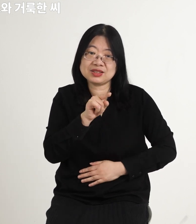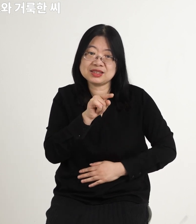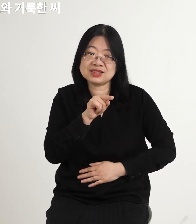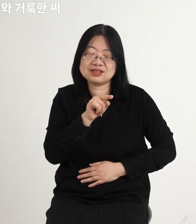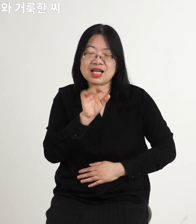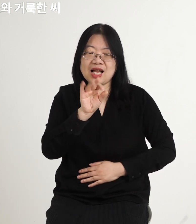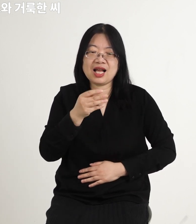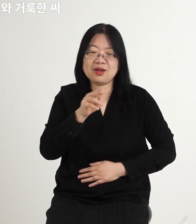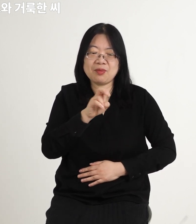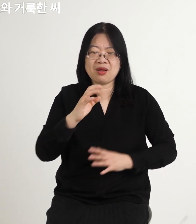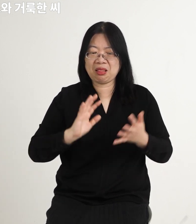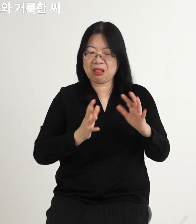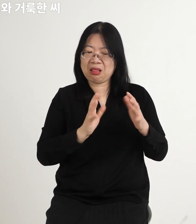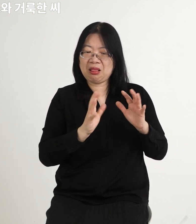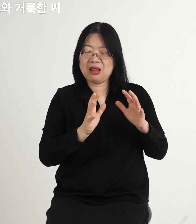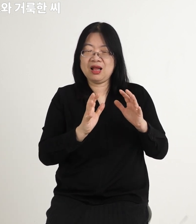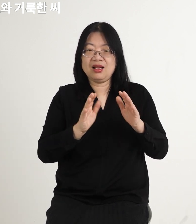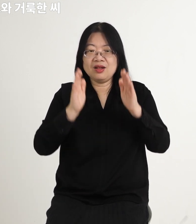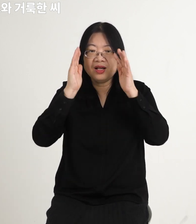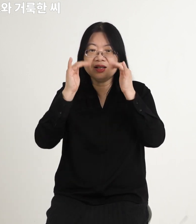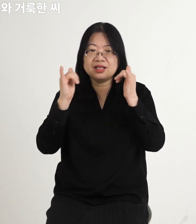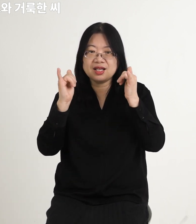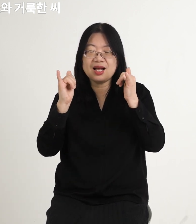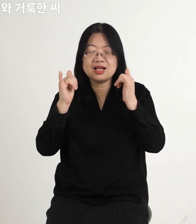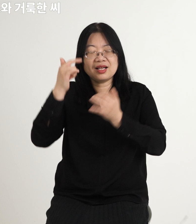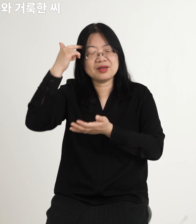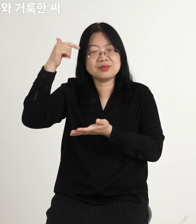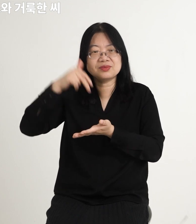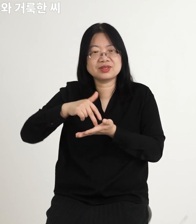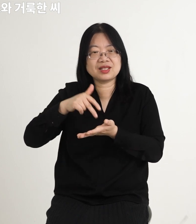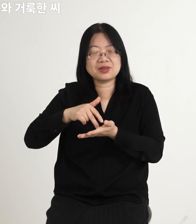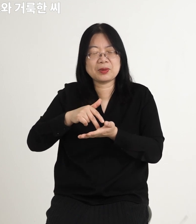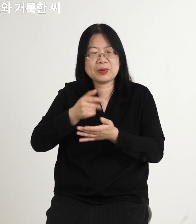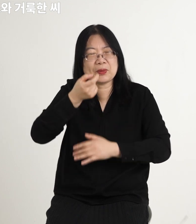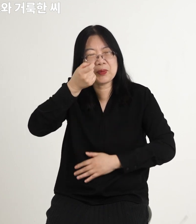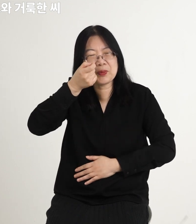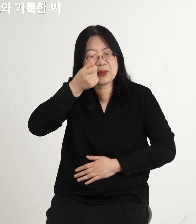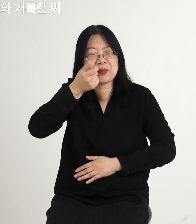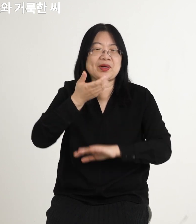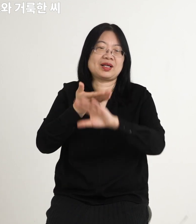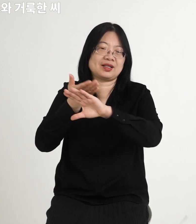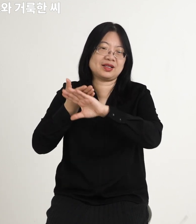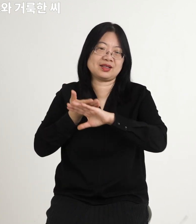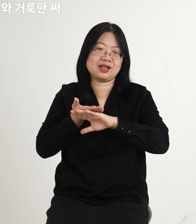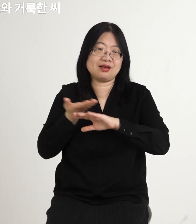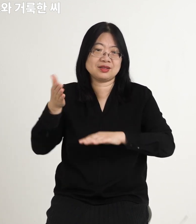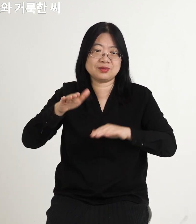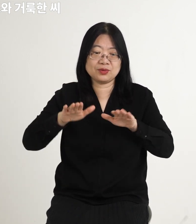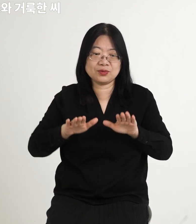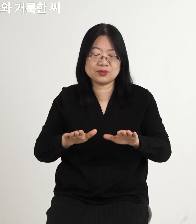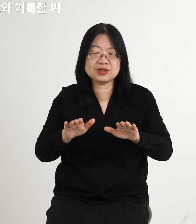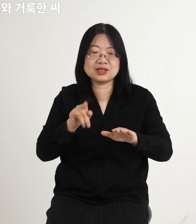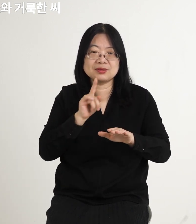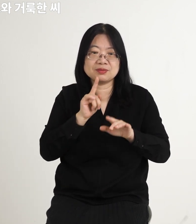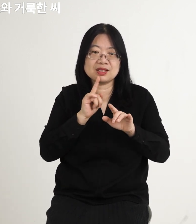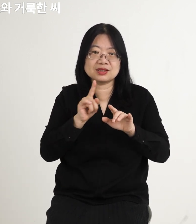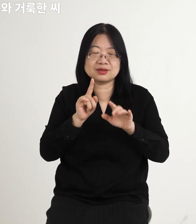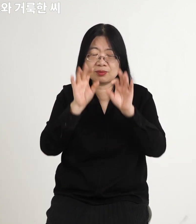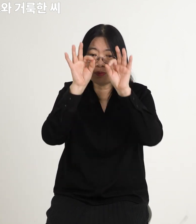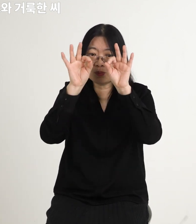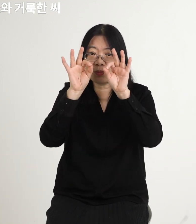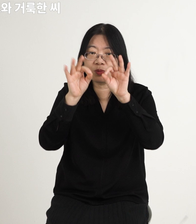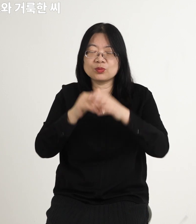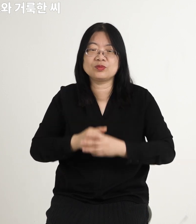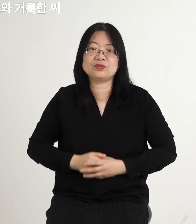이 부분에 학자들 간의 견해가 사뭇 많이 미세하게 달라요. 그렇지만 오늘 우리는 이 말씀을